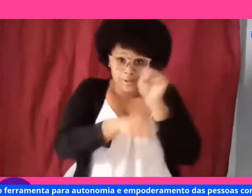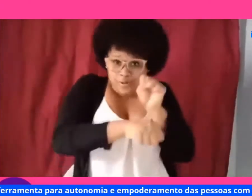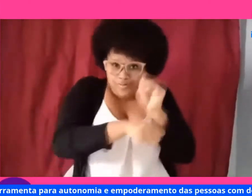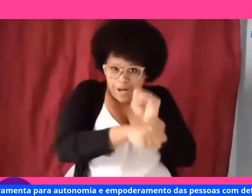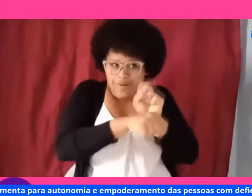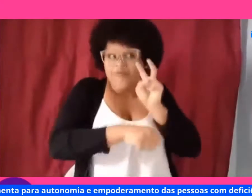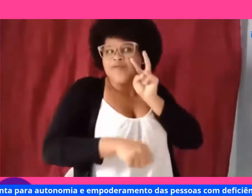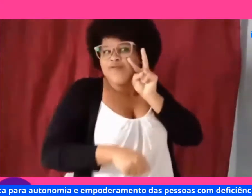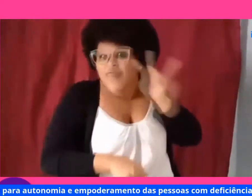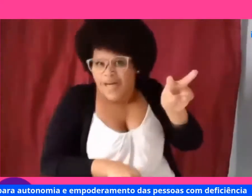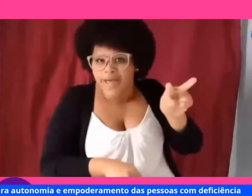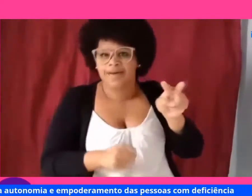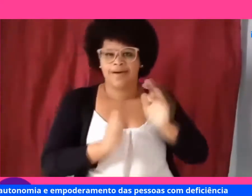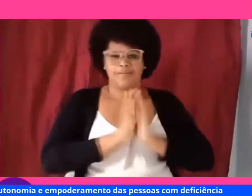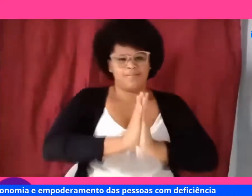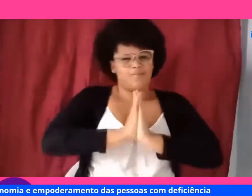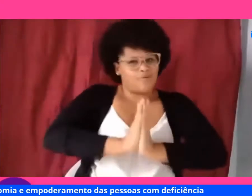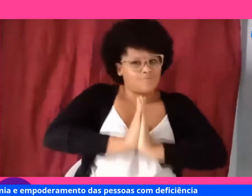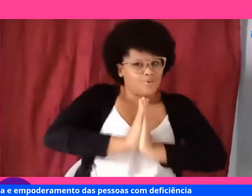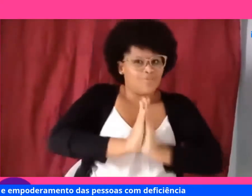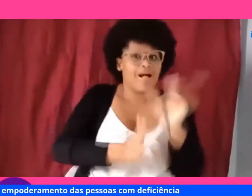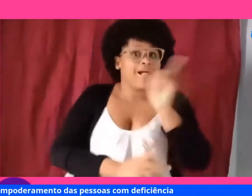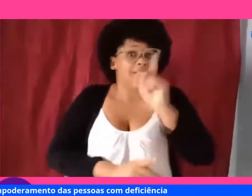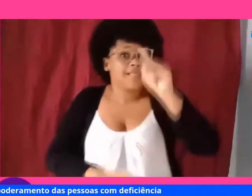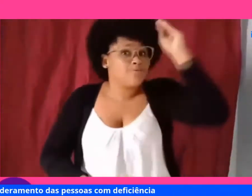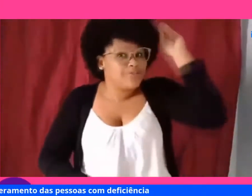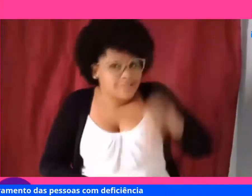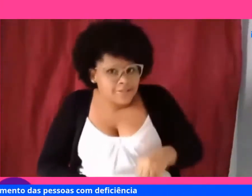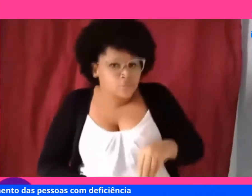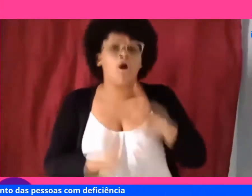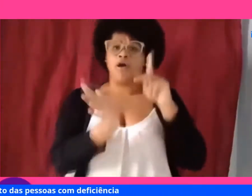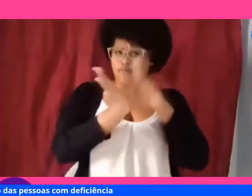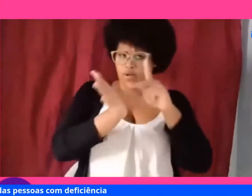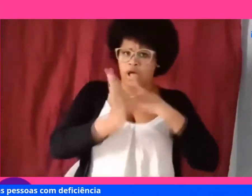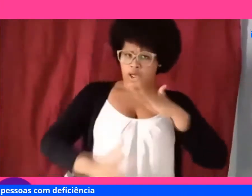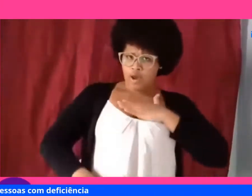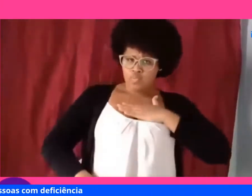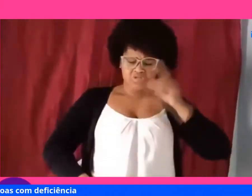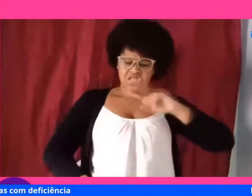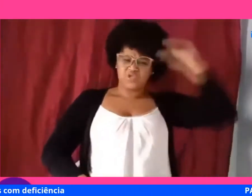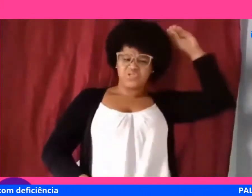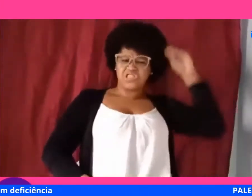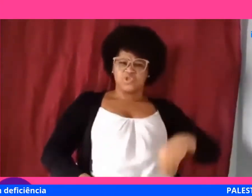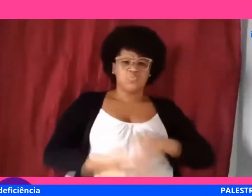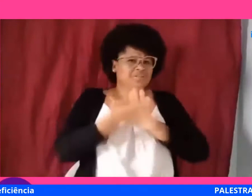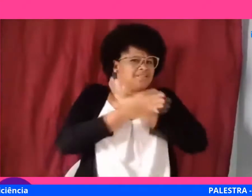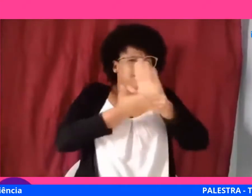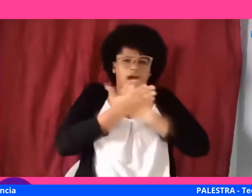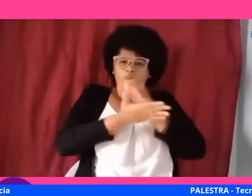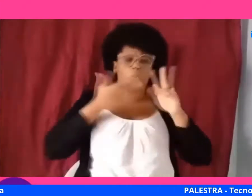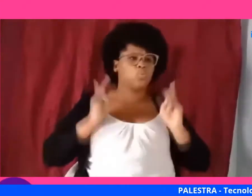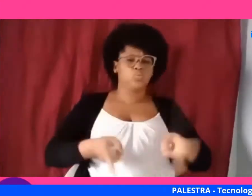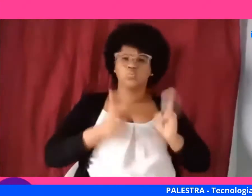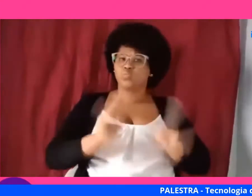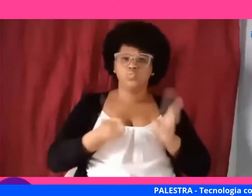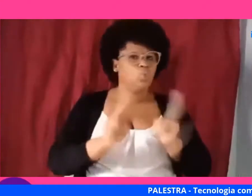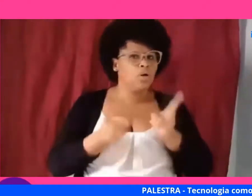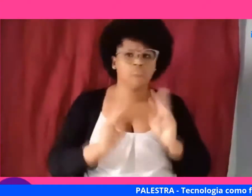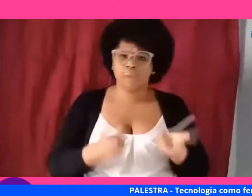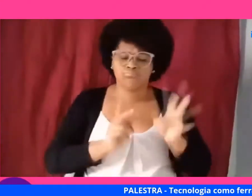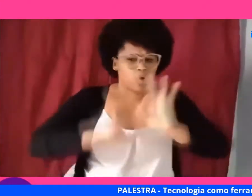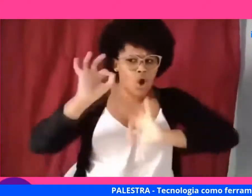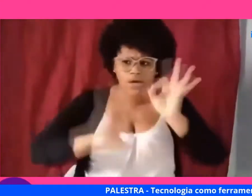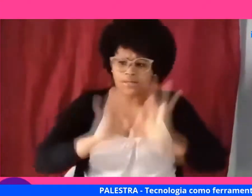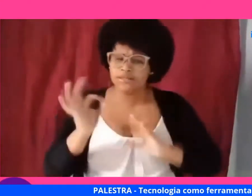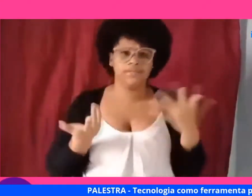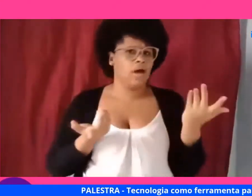participem. Então, eu quero convidar todos vocês, eu espero todos vocês. Não desistam, viu? Na verdade, eu nunca desisti de